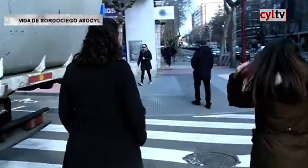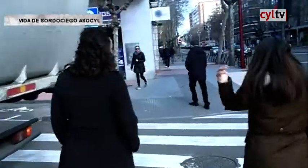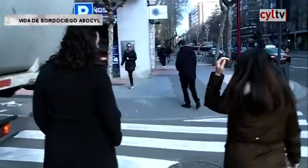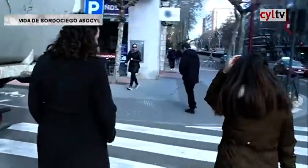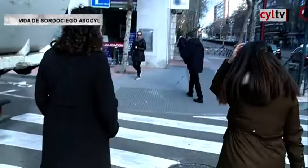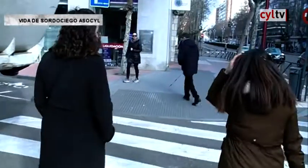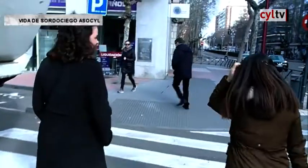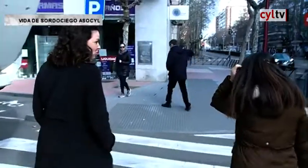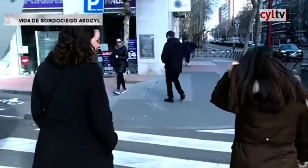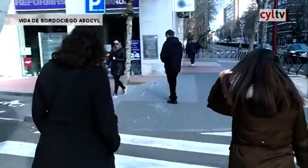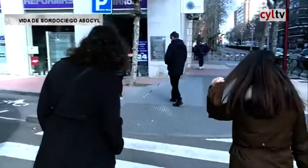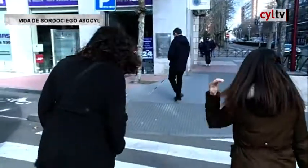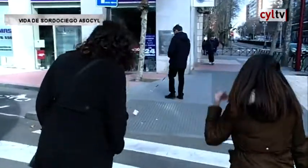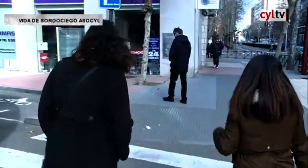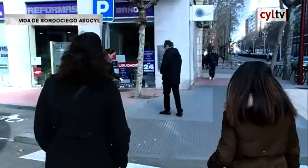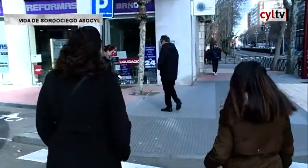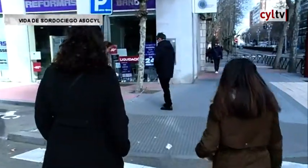es capaz de ir desde su casa